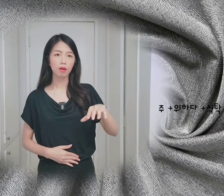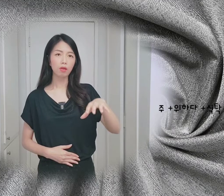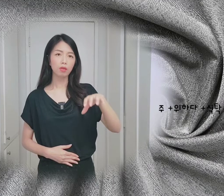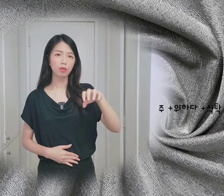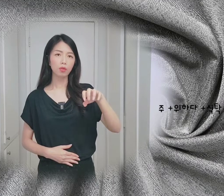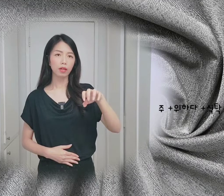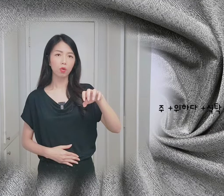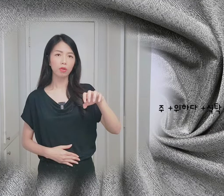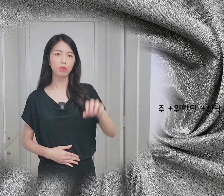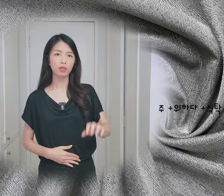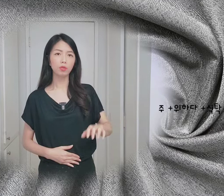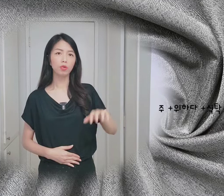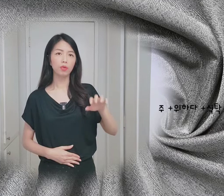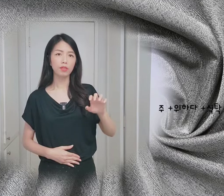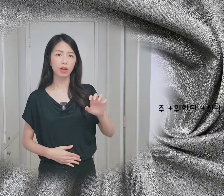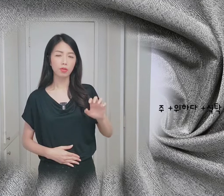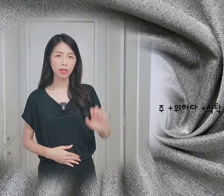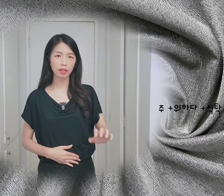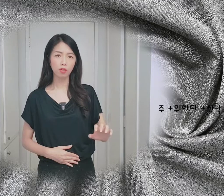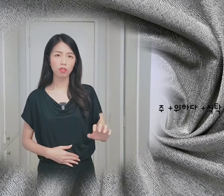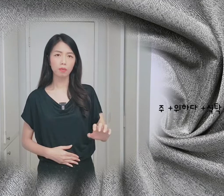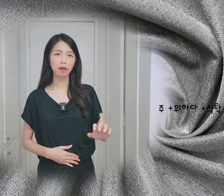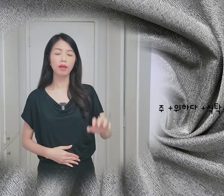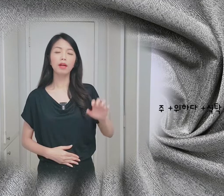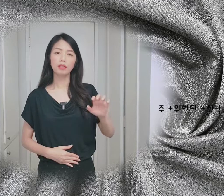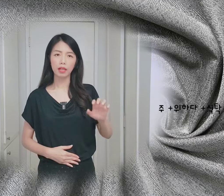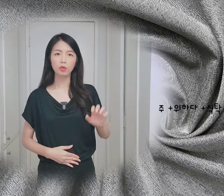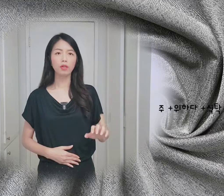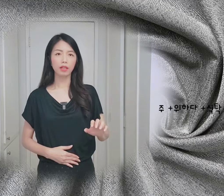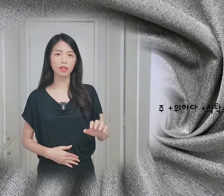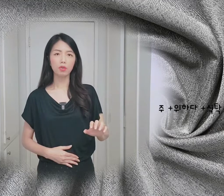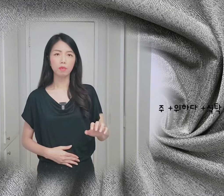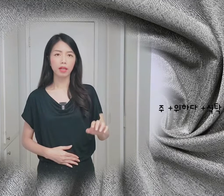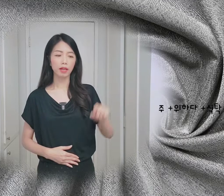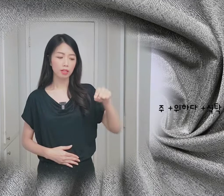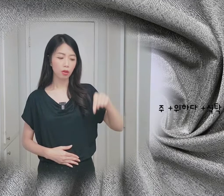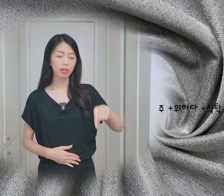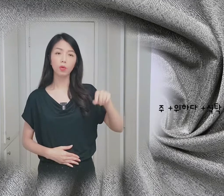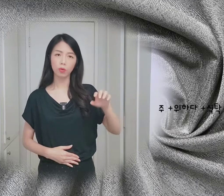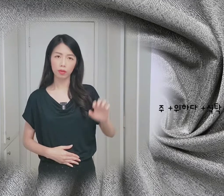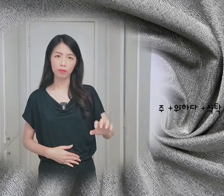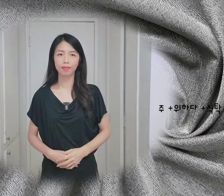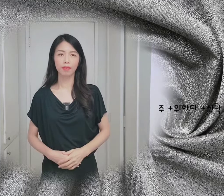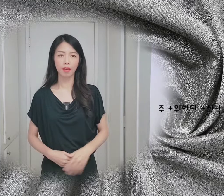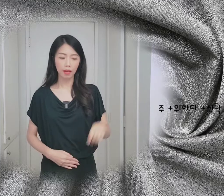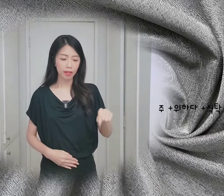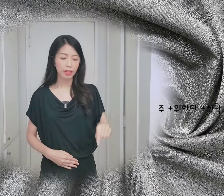향하게 해서 손을 약간 오므려 주시고 위에서 아래로 살짝 내려주시면 장소를 나타내는 수어입니다. 그래서 이곳.